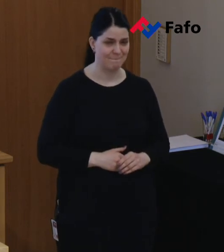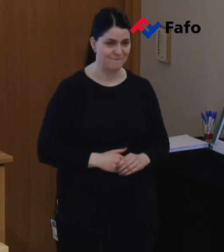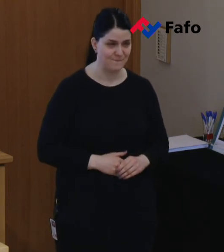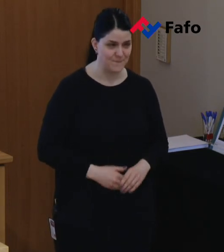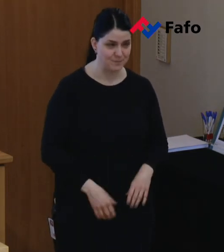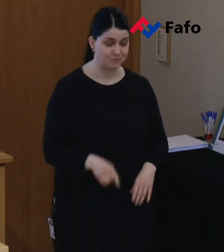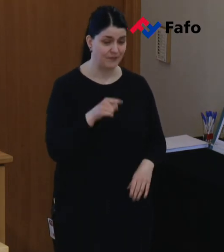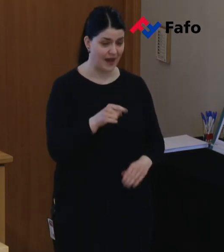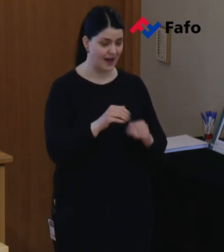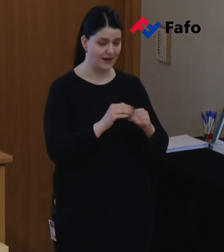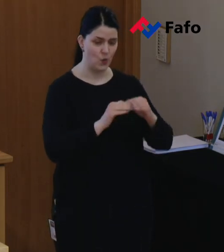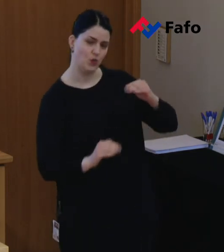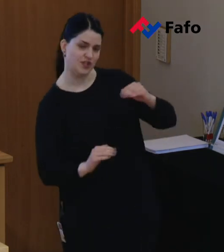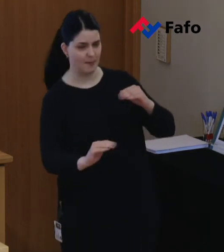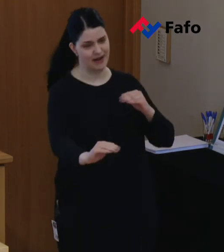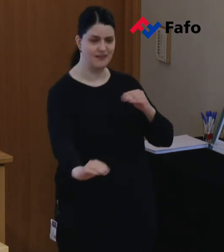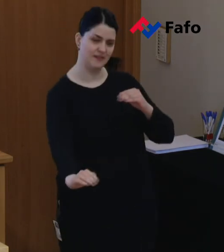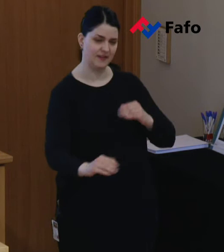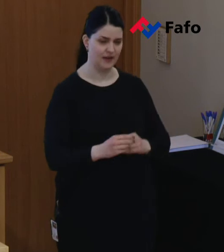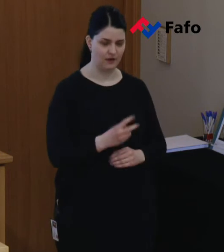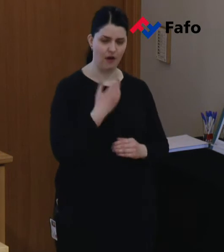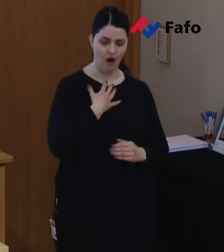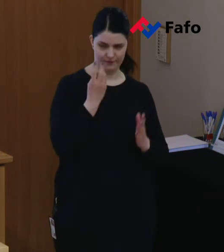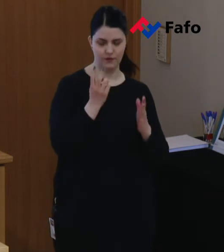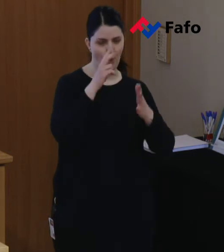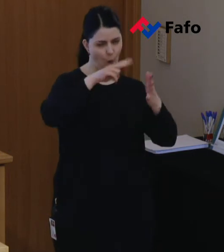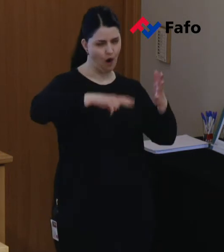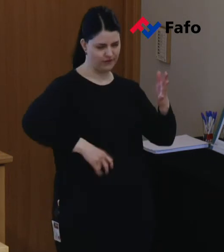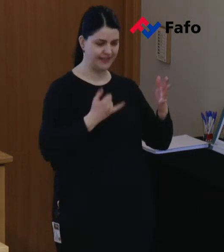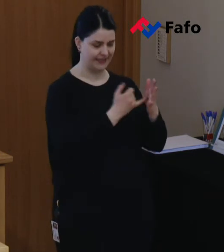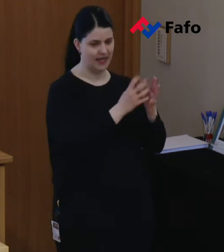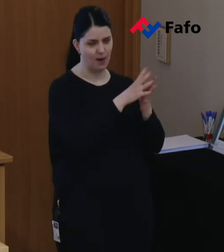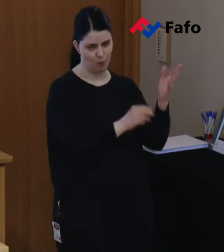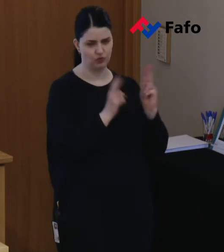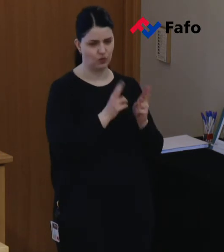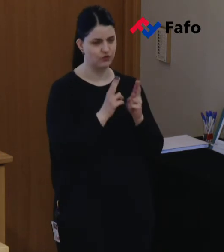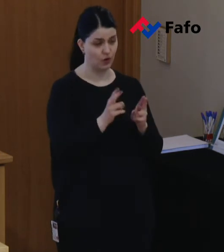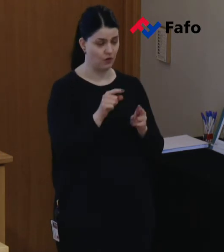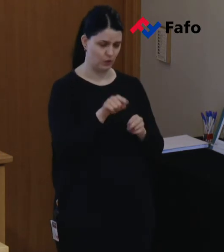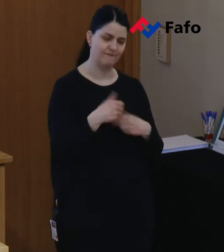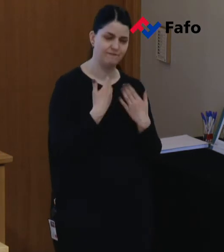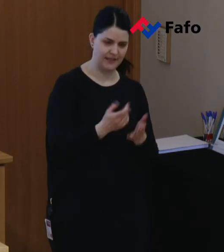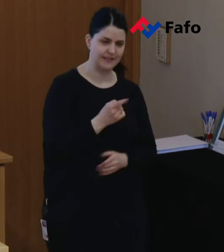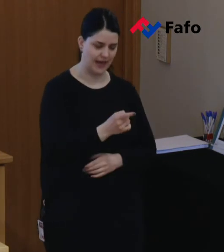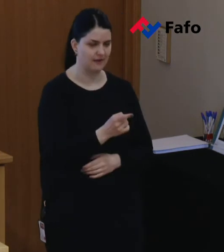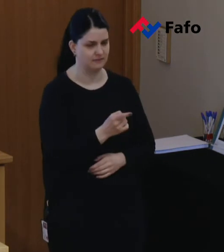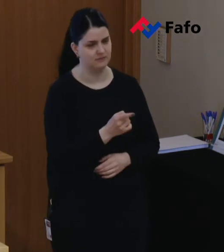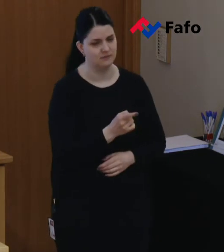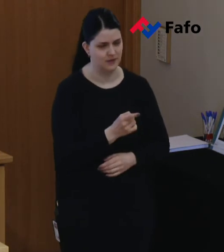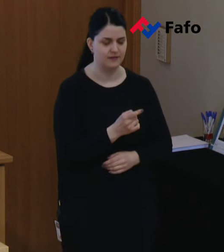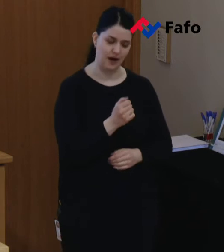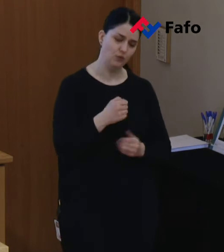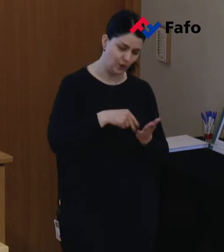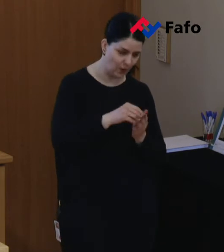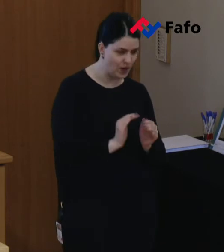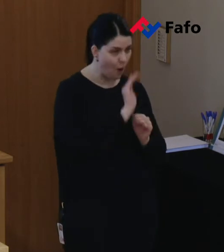Det ustabilt, og vi har laget en oversikt som ligger i rapporten også, som på en måte viser det at det på en måte, det går